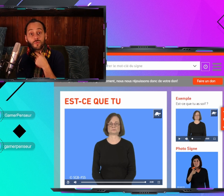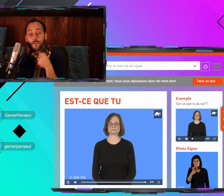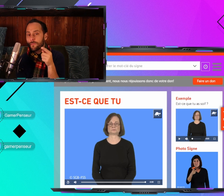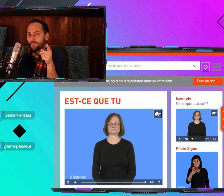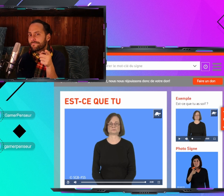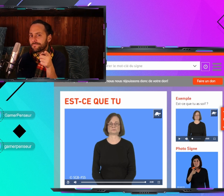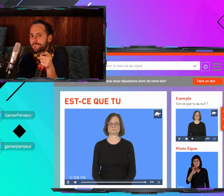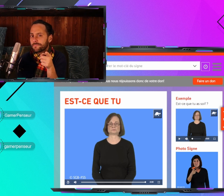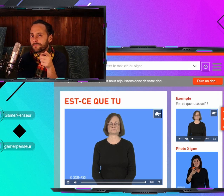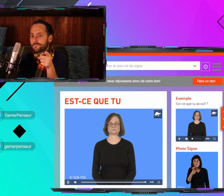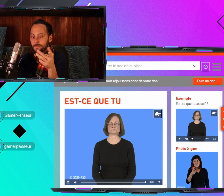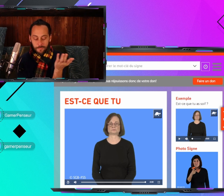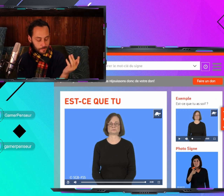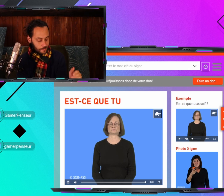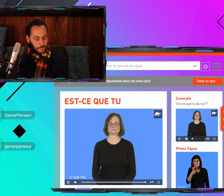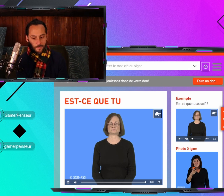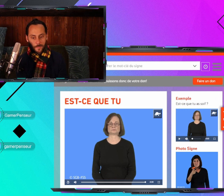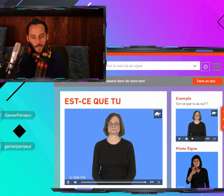sera soif.